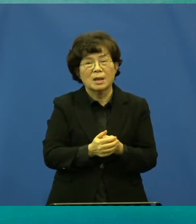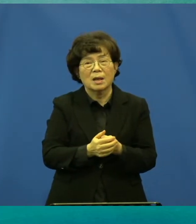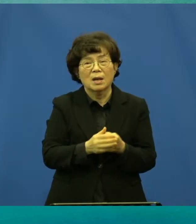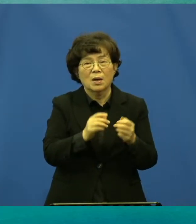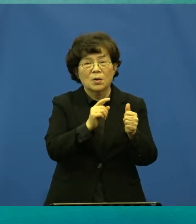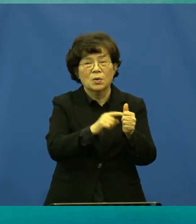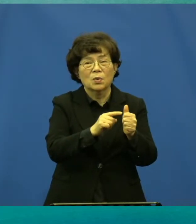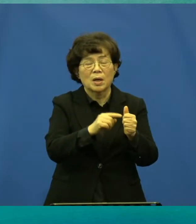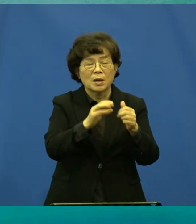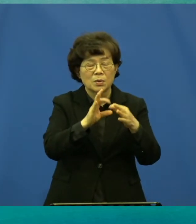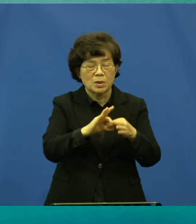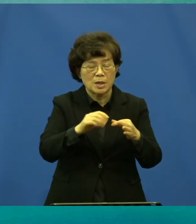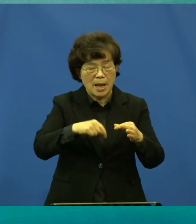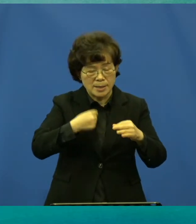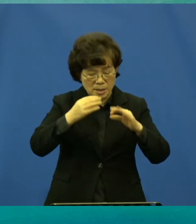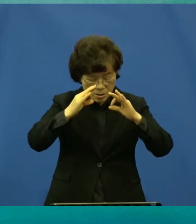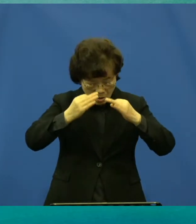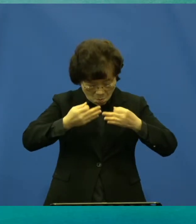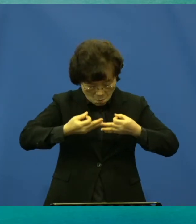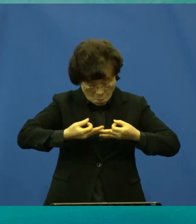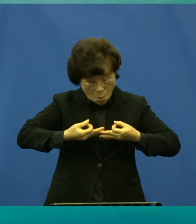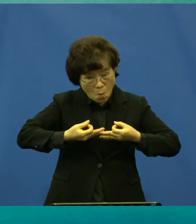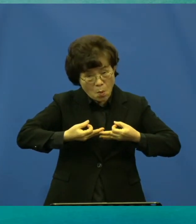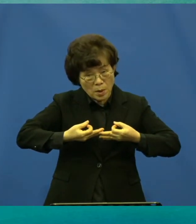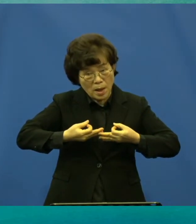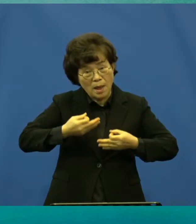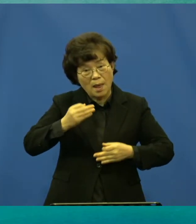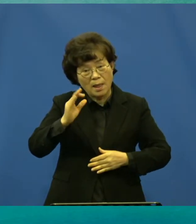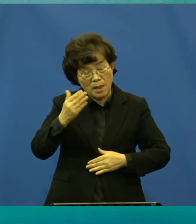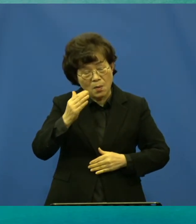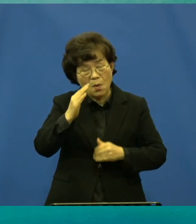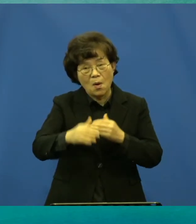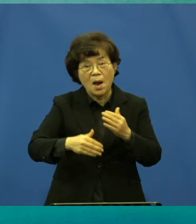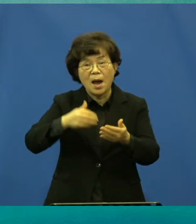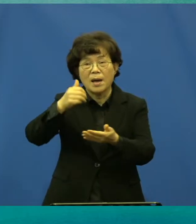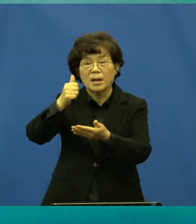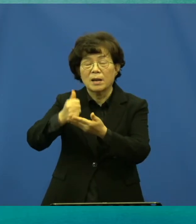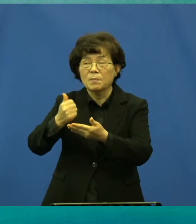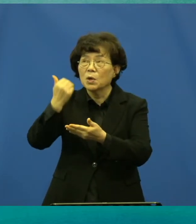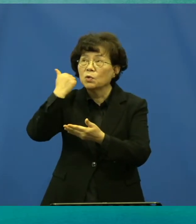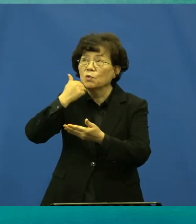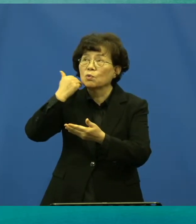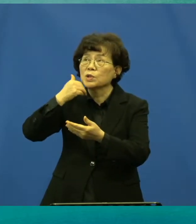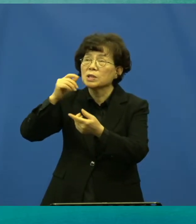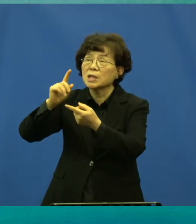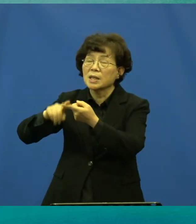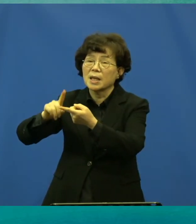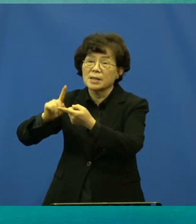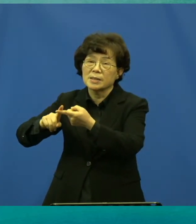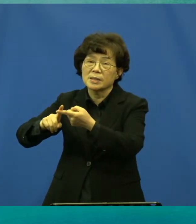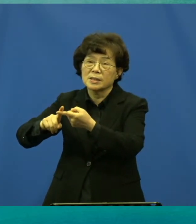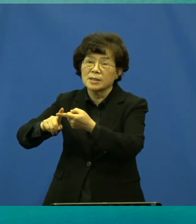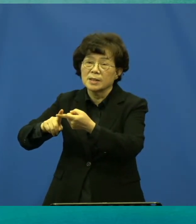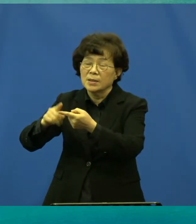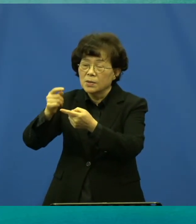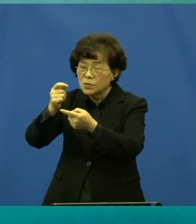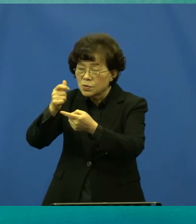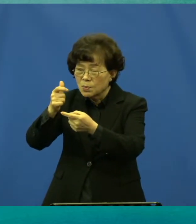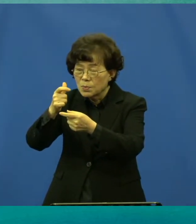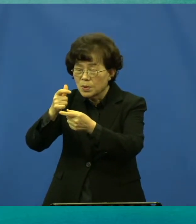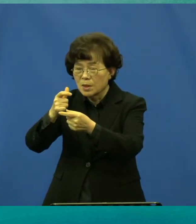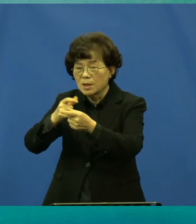요나를 통하여 우리의 자신을 보게 됩니다. 그리고 하나님이 누구이신가를 조금 더 배우게